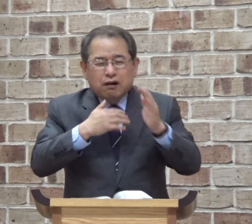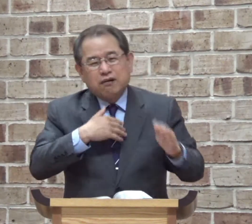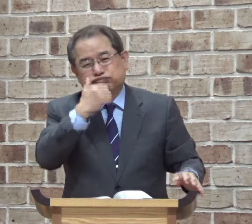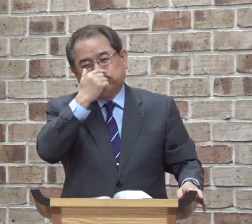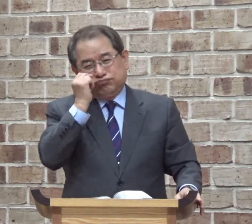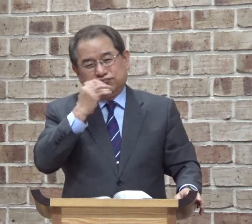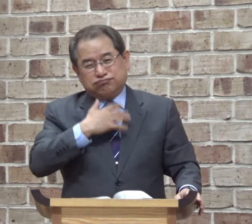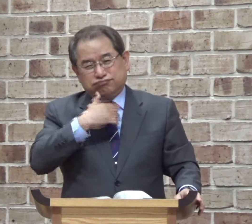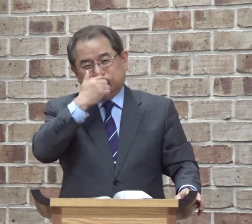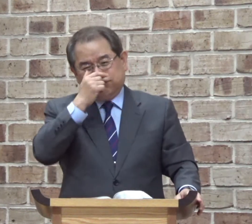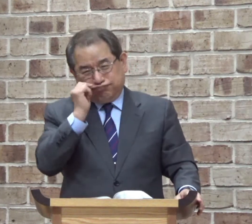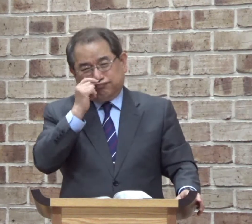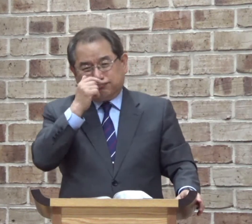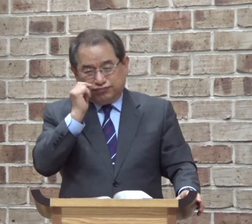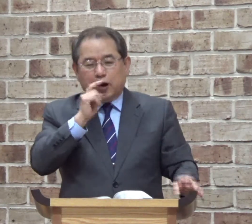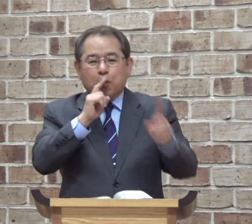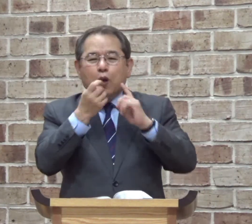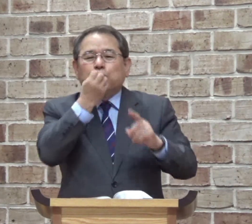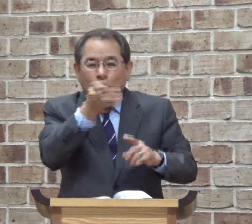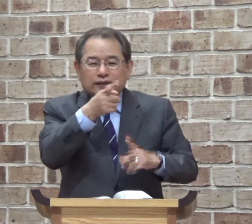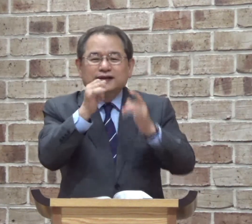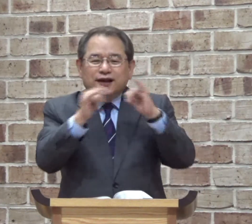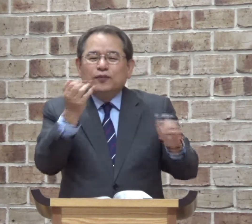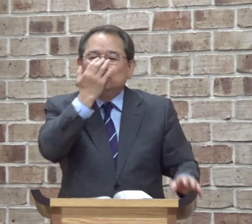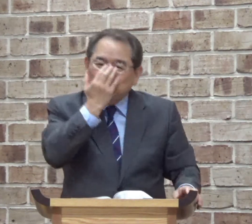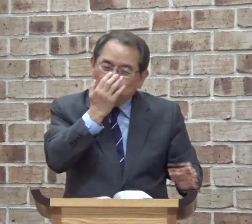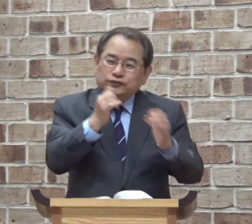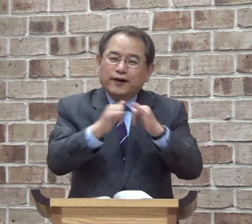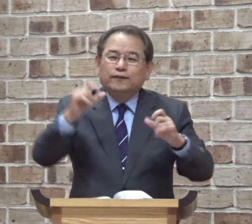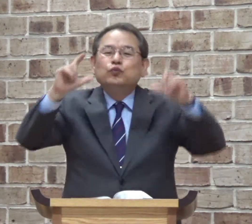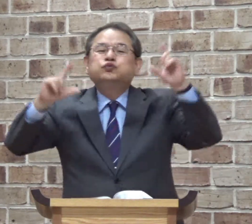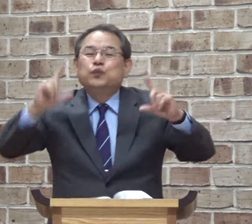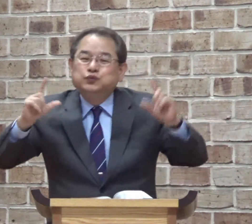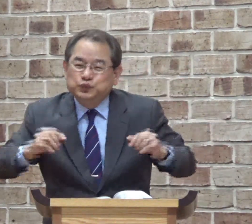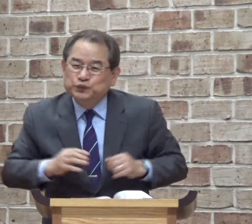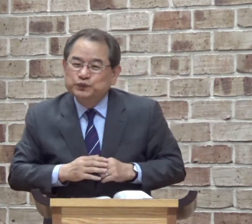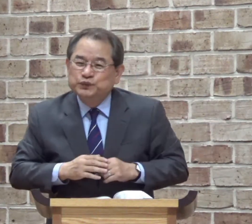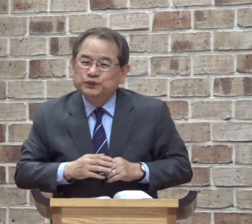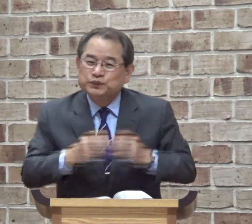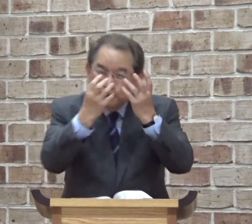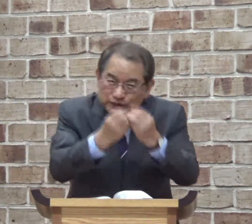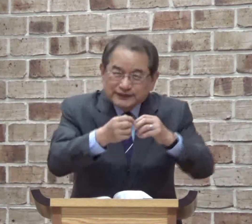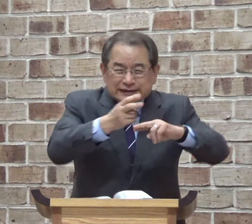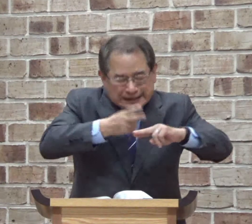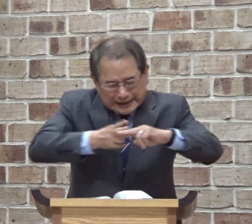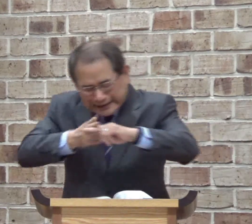요리를 잘 만들고 대접하고 나서 모든 사람들이 맛있다고 그러는데도 아닙니다, 부족합니다 하는